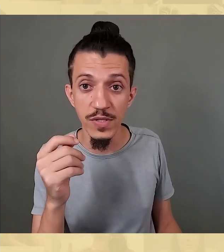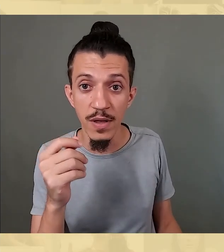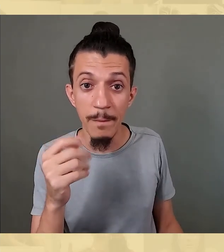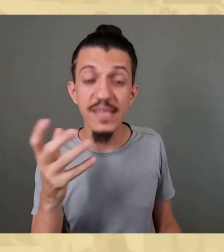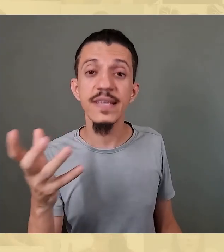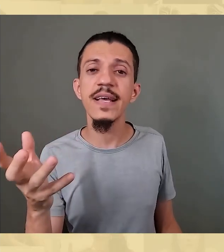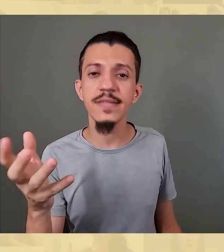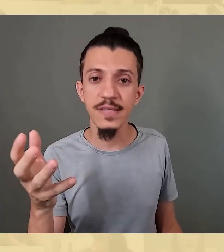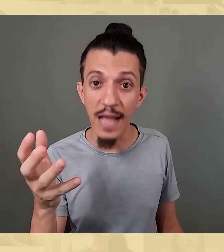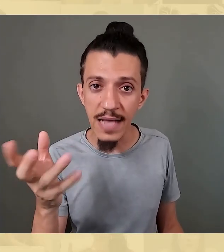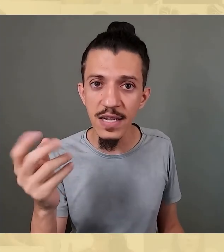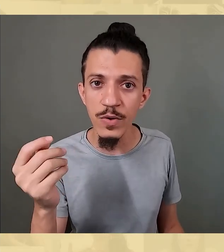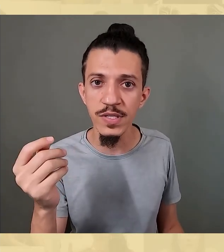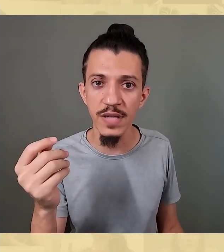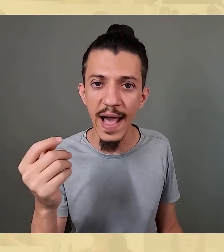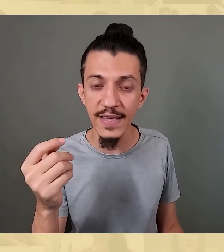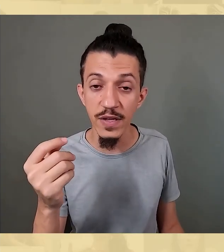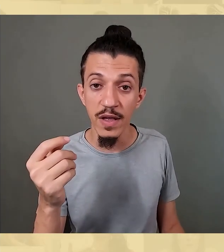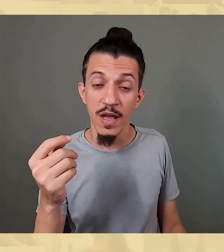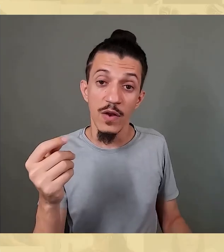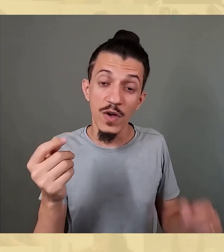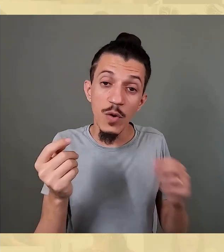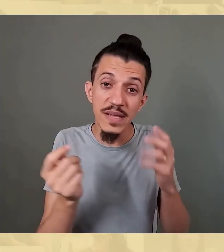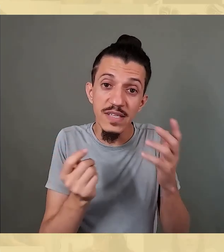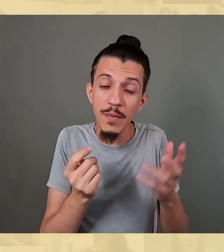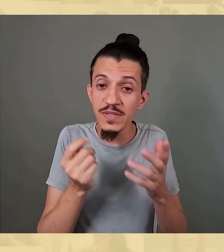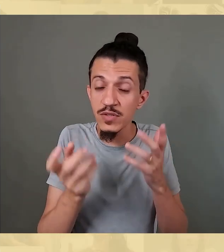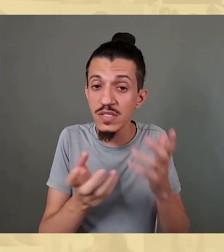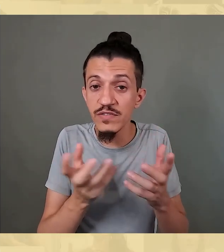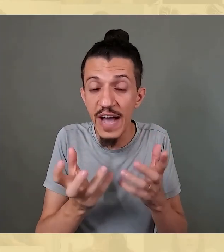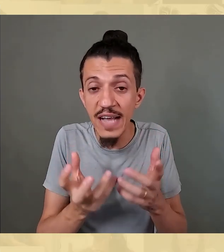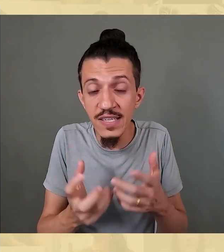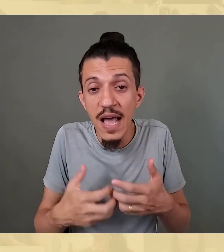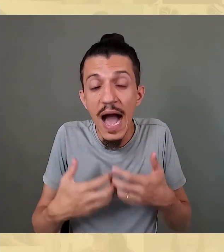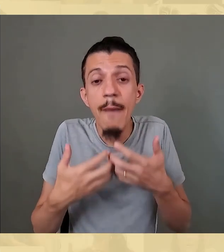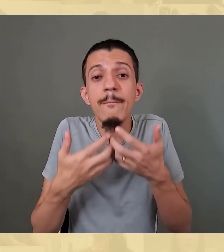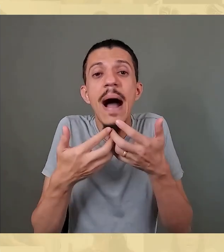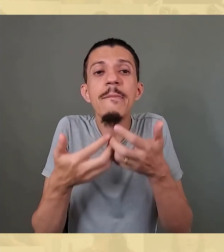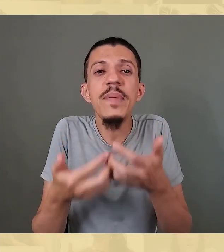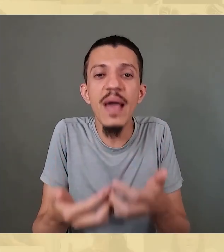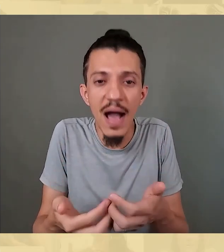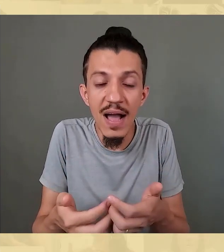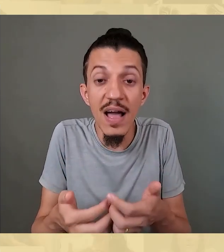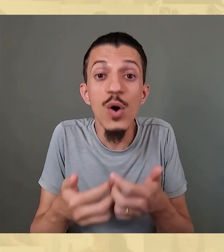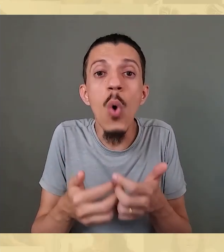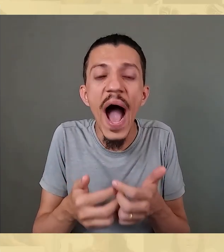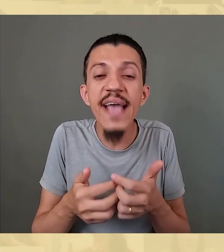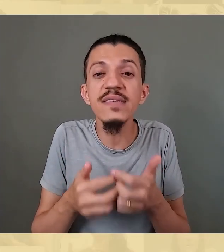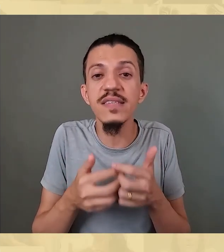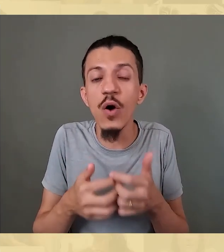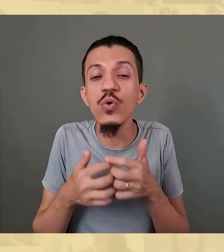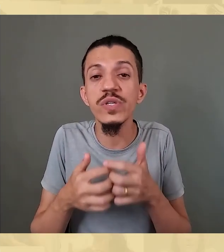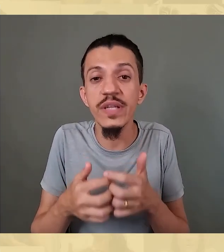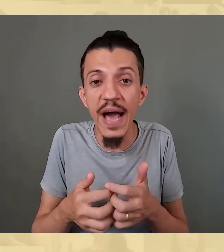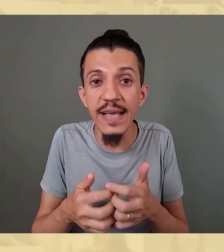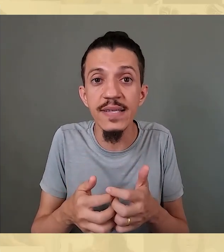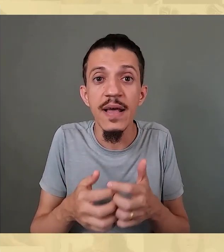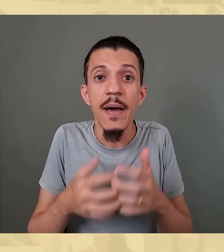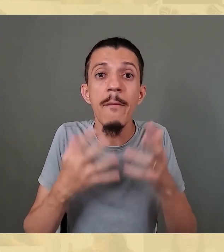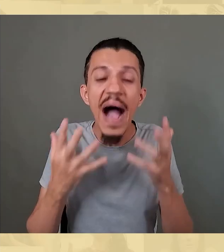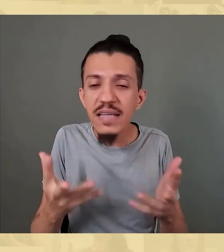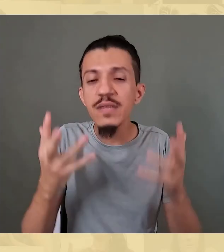desenvolvido pesquisas das línguas sinais, nós começamos nas nossas viagens a mapear quais são os